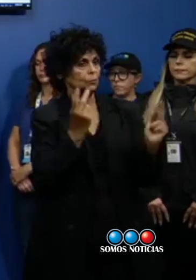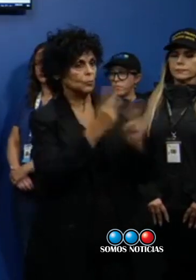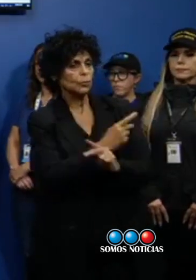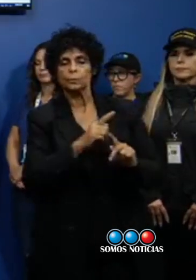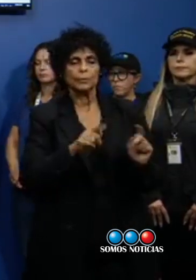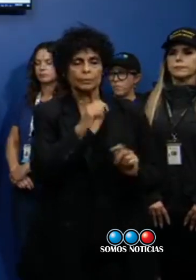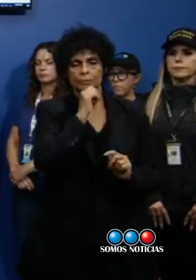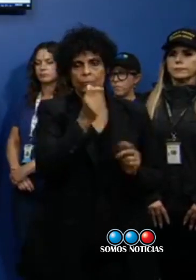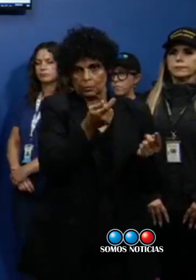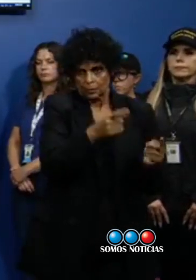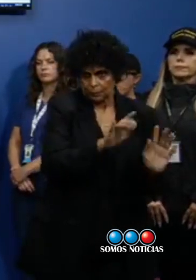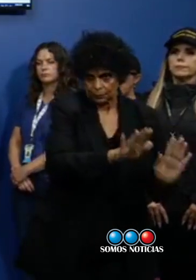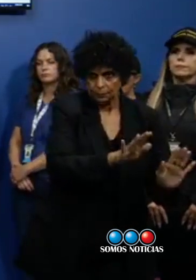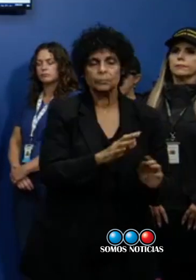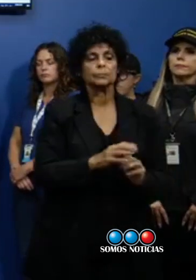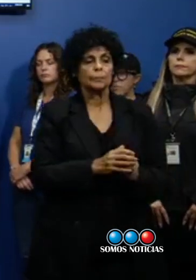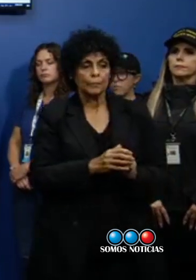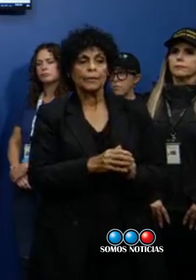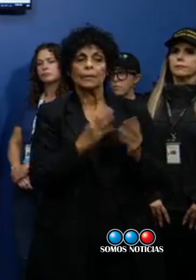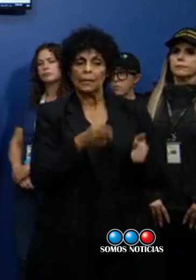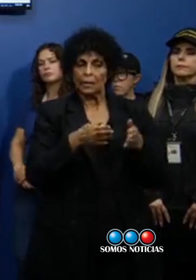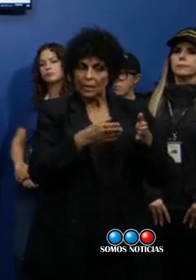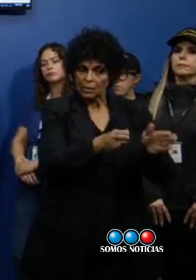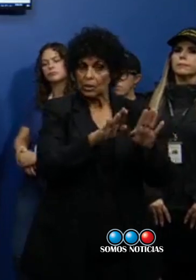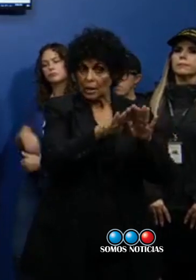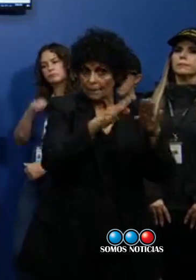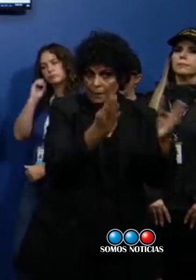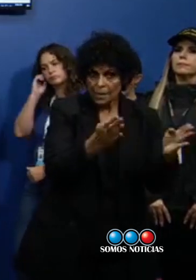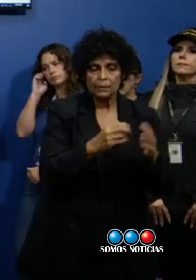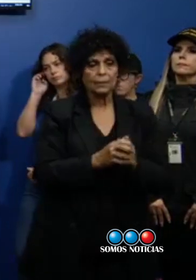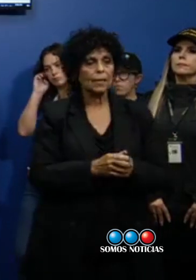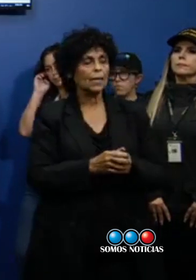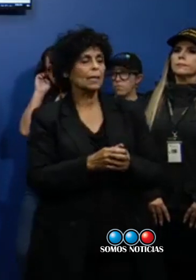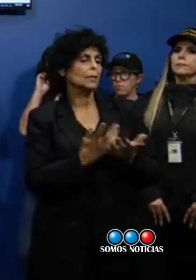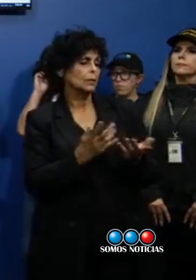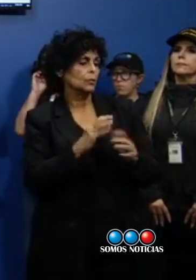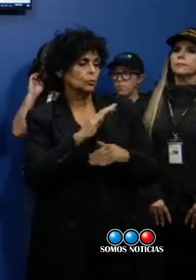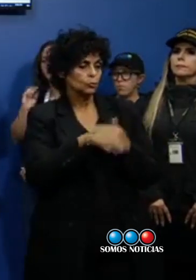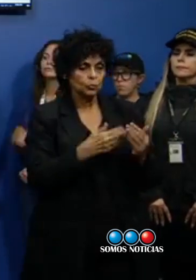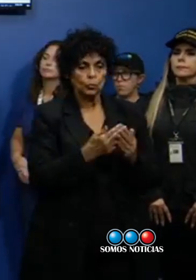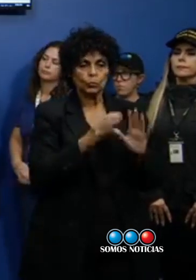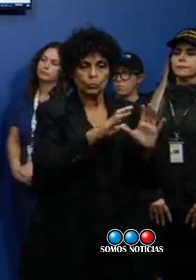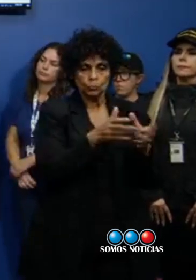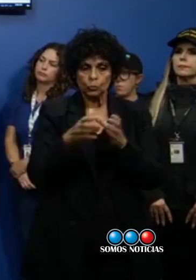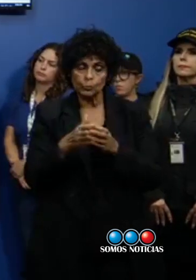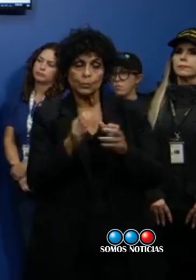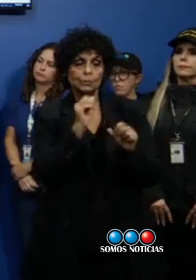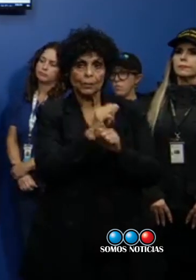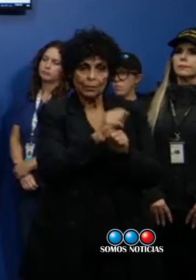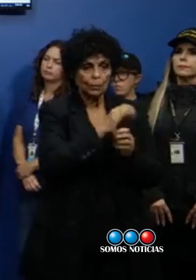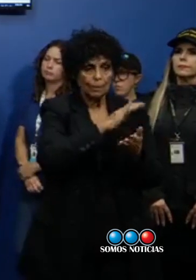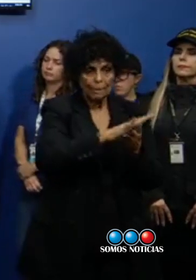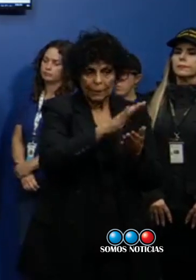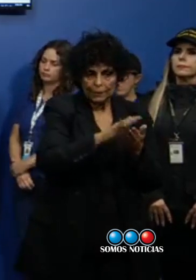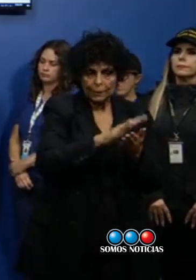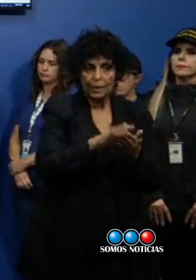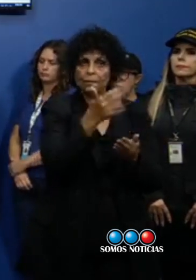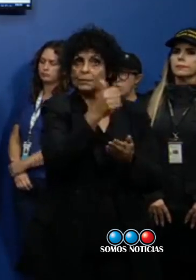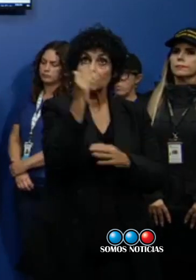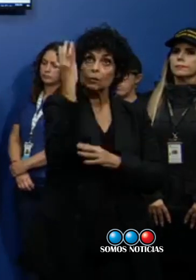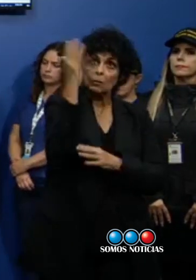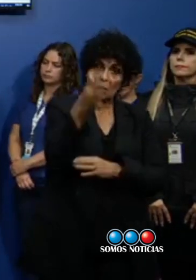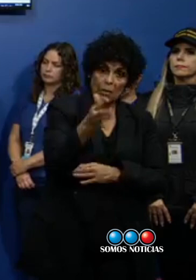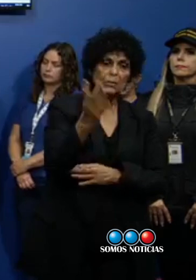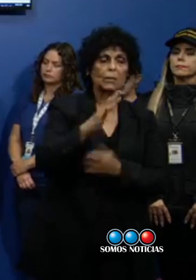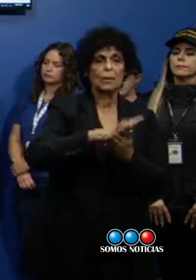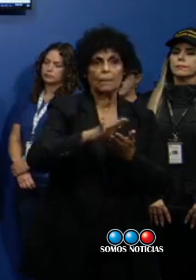San cla no ha sufrido graves daños las carreteras están abiertas los equipos están trabajando hoy para limpiar árboles caídos están conscientes de que